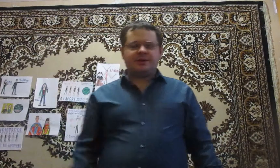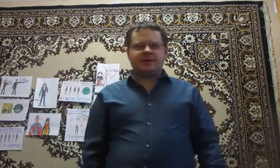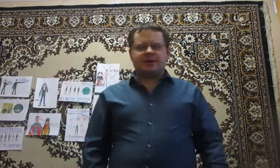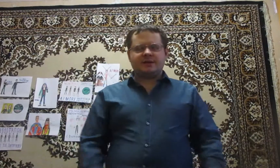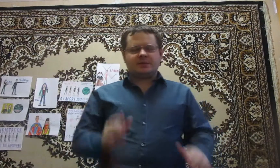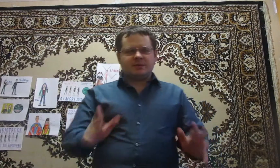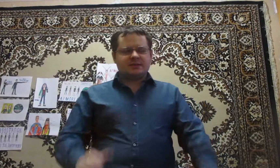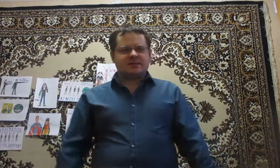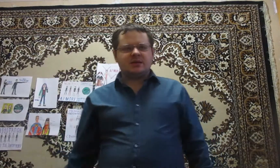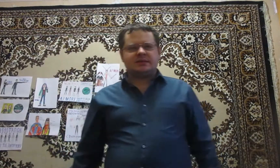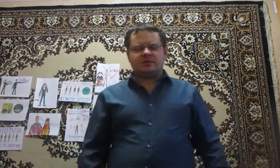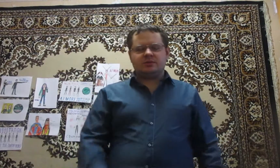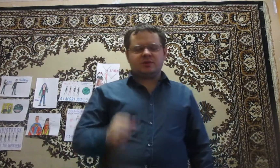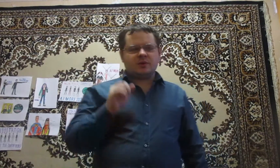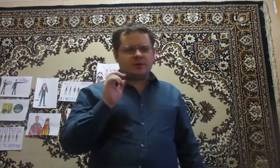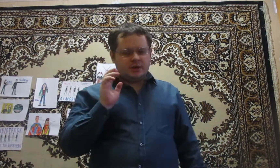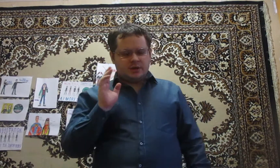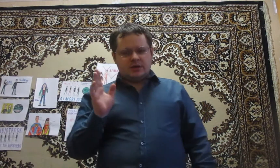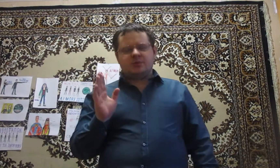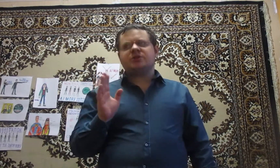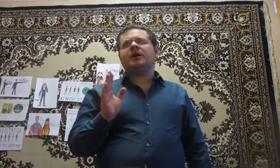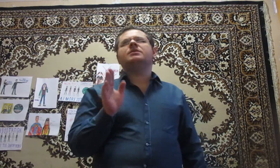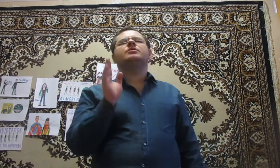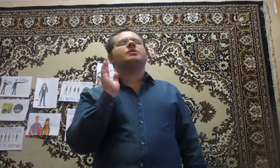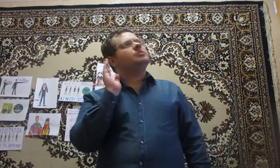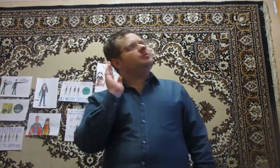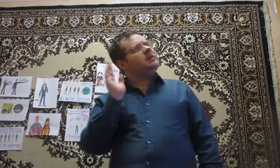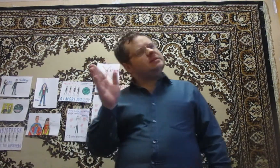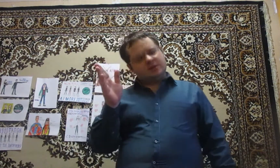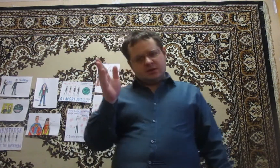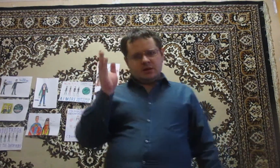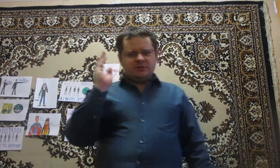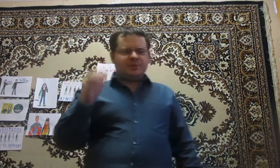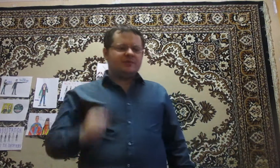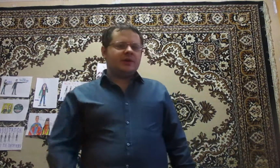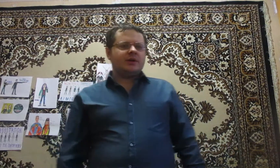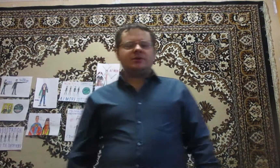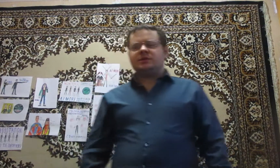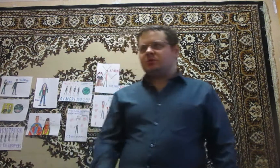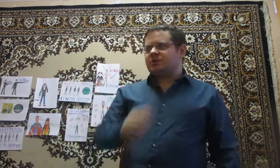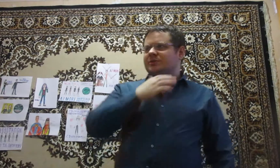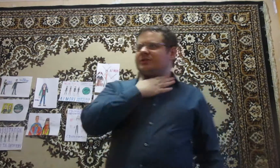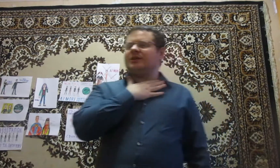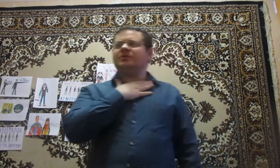Привет, с вами я, Слад Старыкс. Сегодня будет такой необычный кавер, который я буду петь впервые. Хоть и немножко буду тараторить,